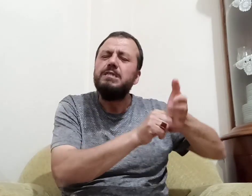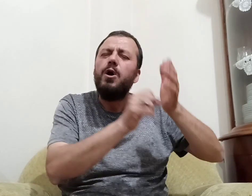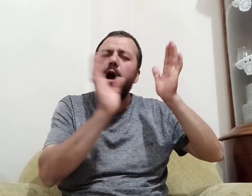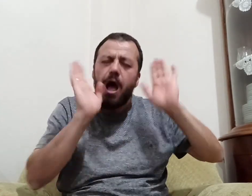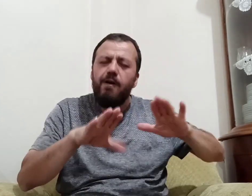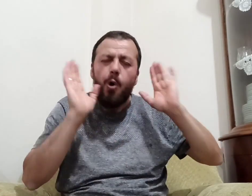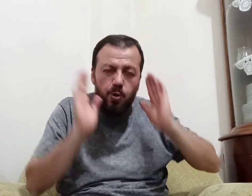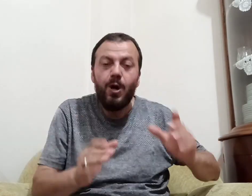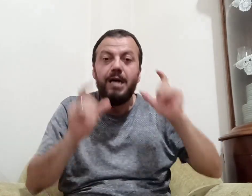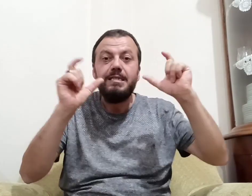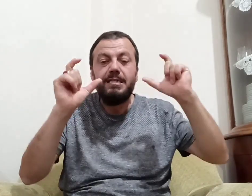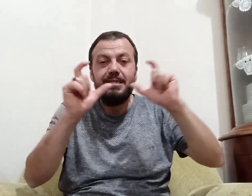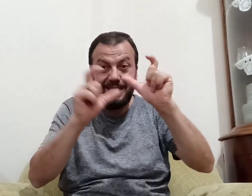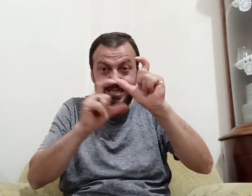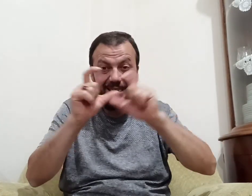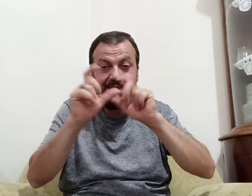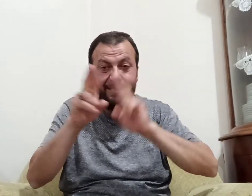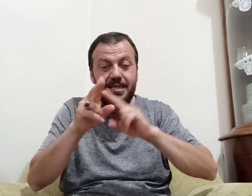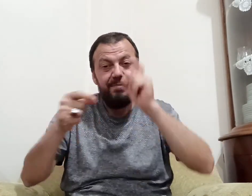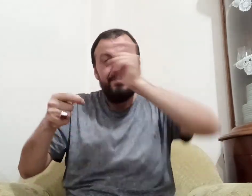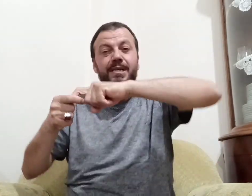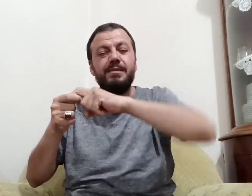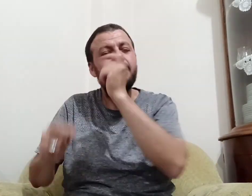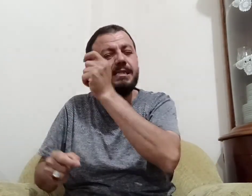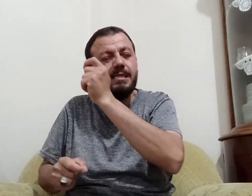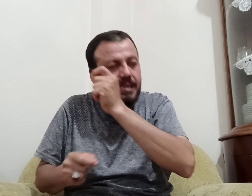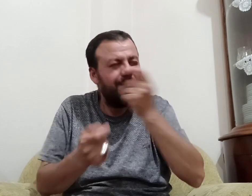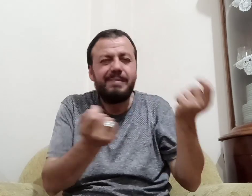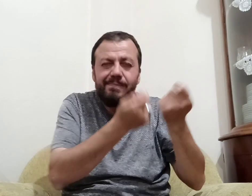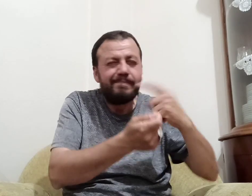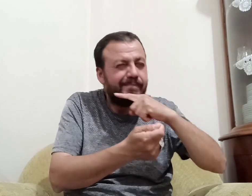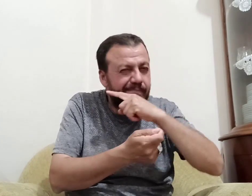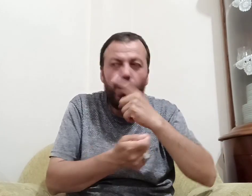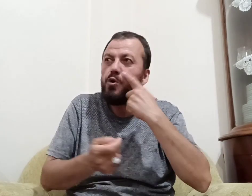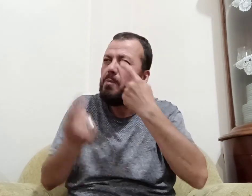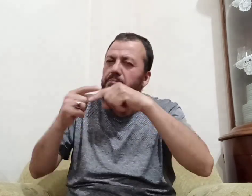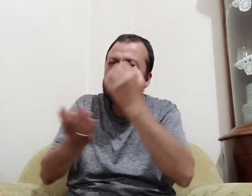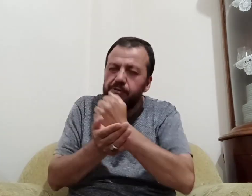Yani bu aslında yaşanmış bir olay olduğu için insanların ders çıkarması gerekiyor.